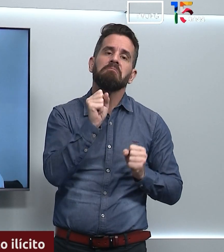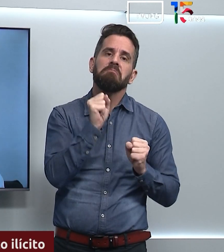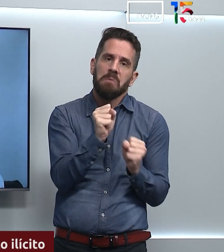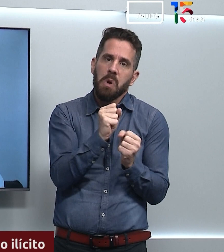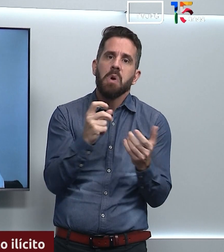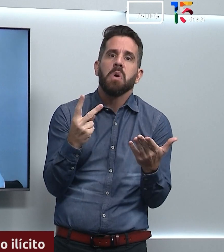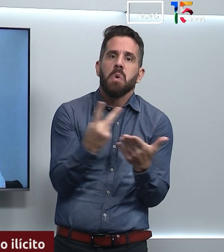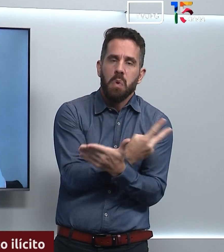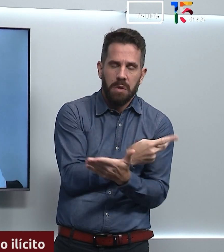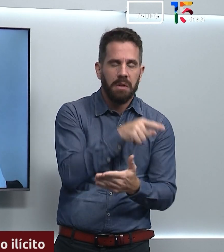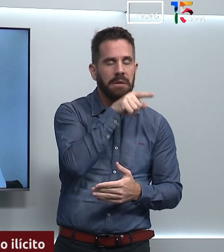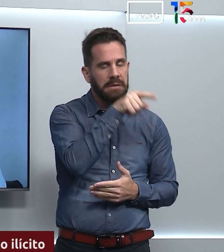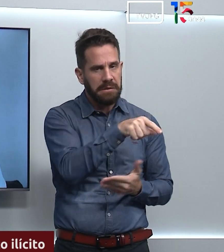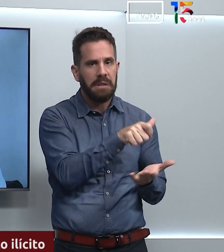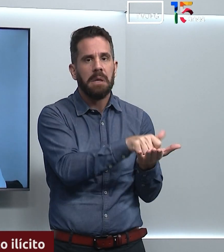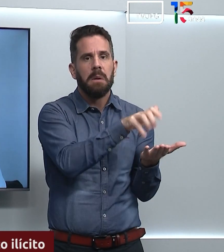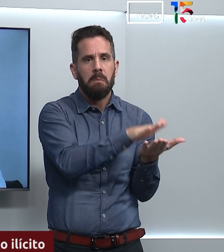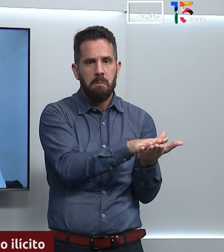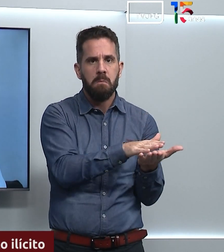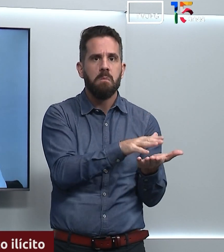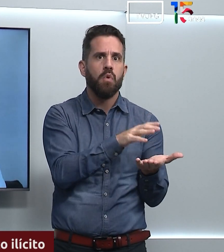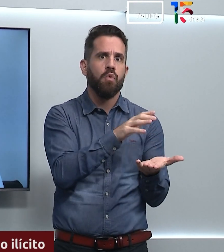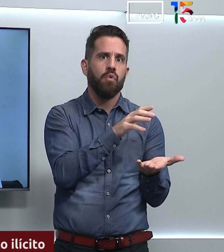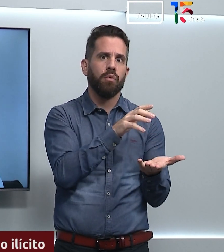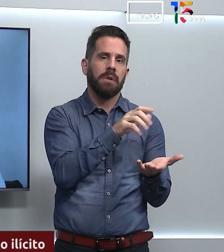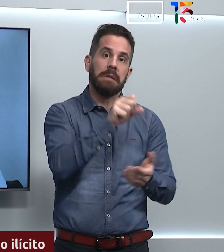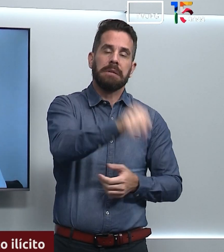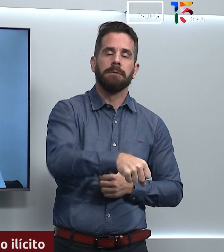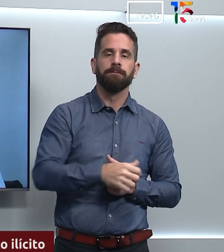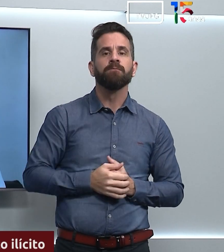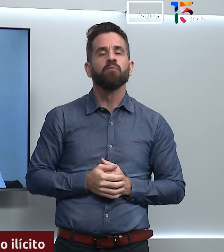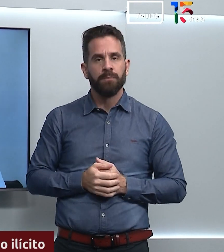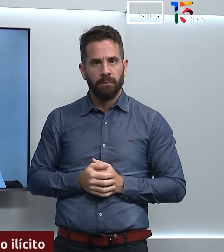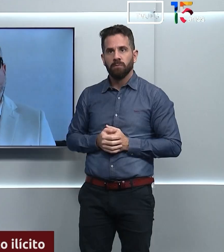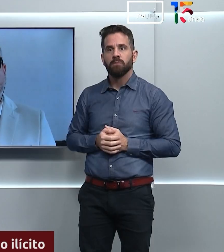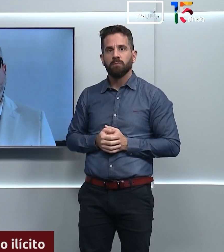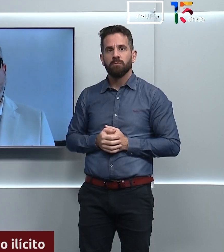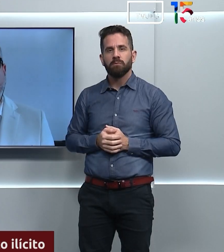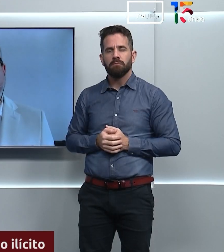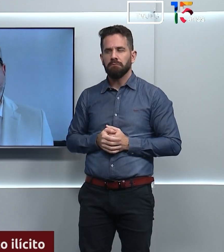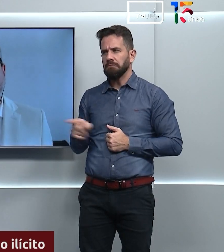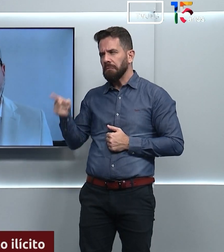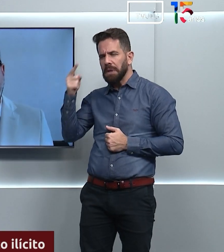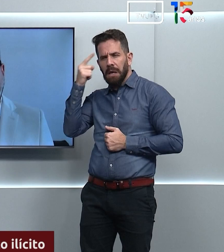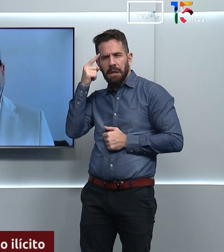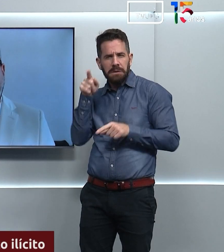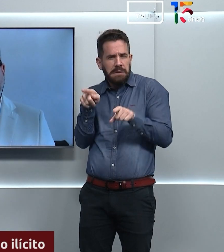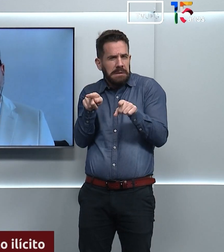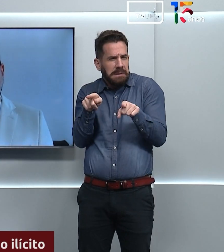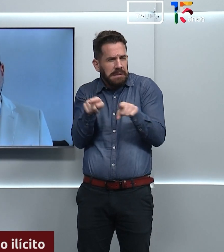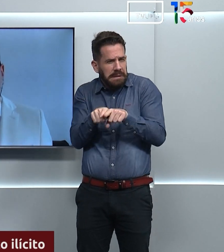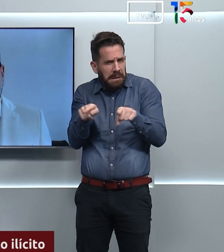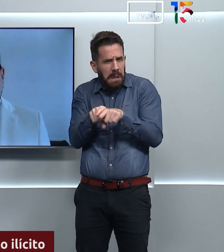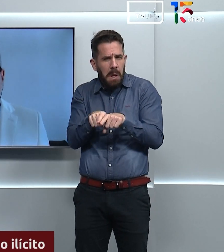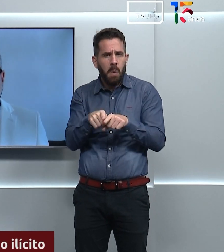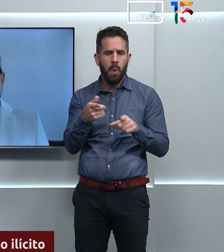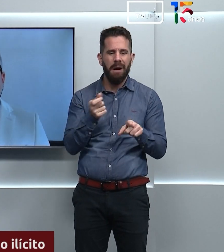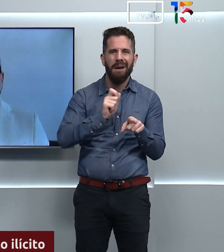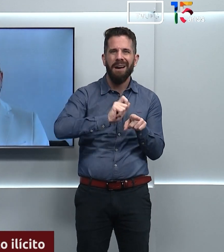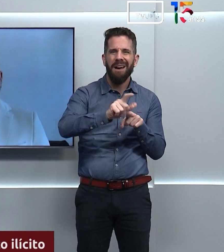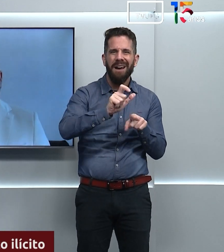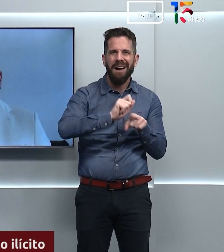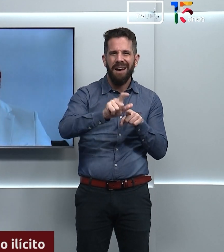à indenização. O senhor gostaria que se equiparasse ao que hoje acontece com a questão da pensão alimentícia, né, do